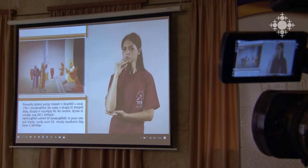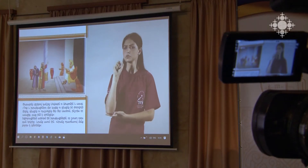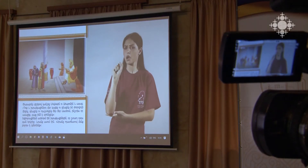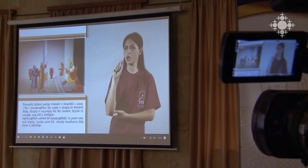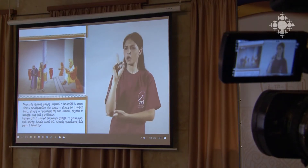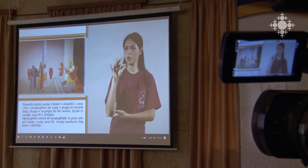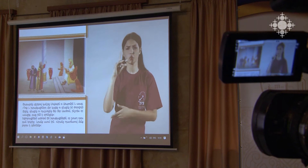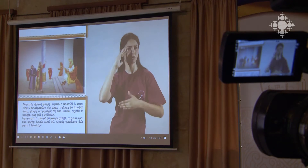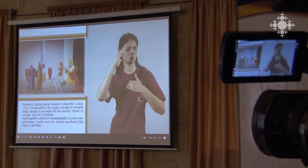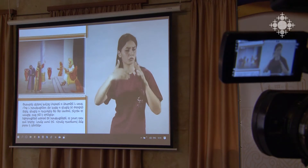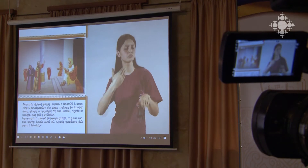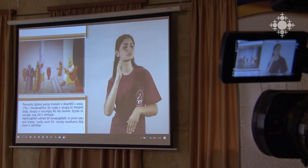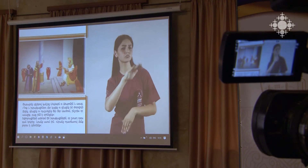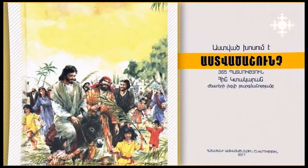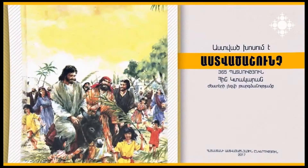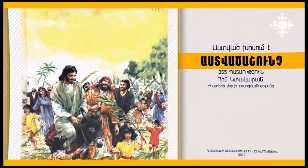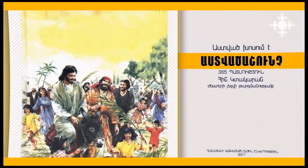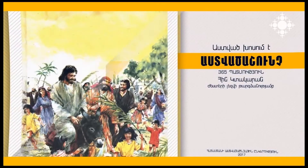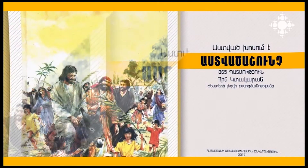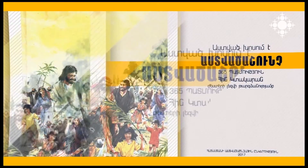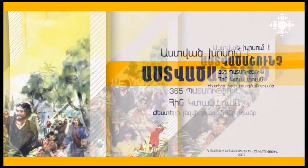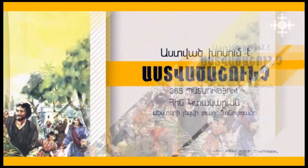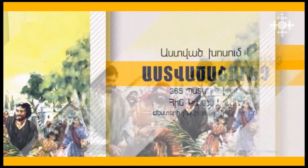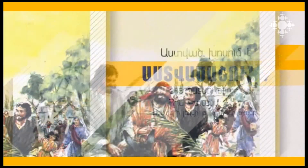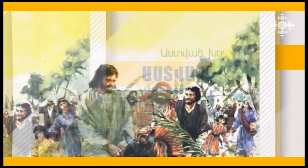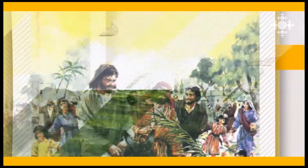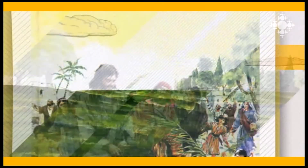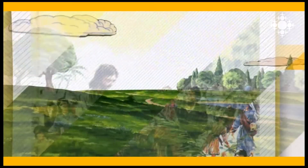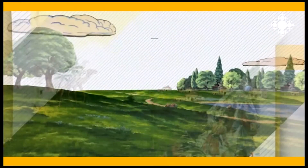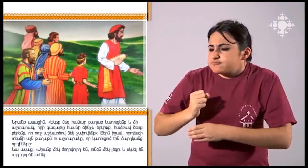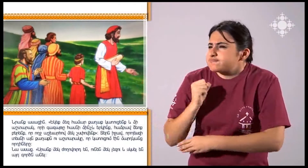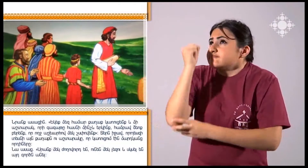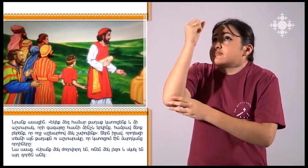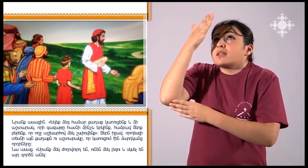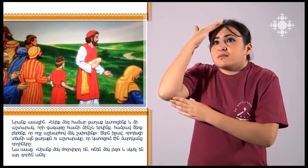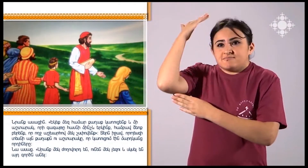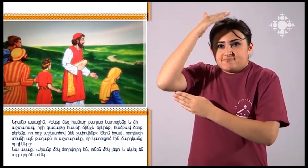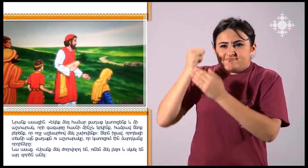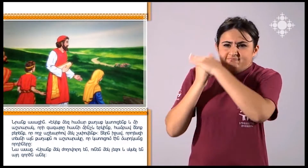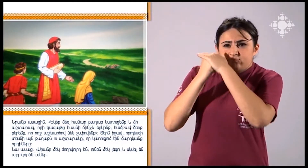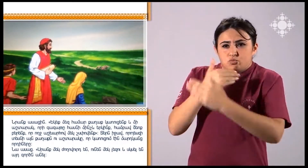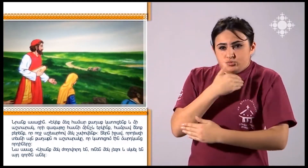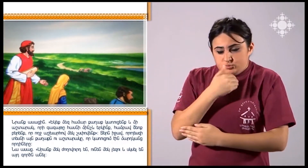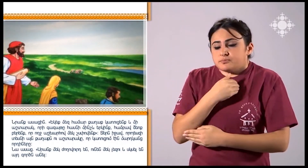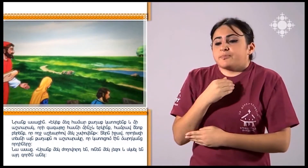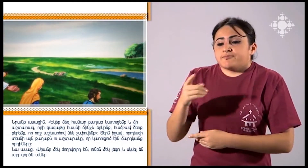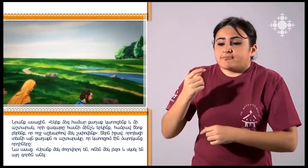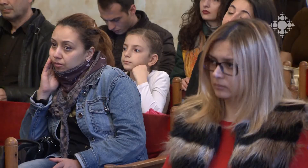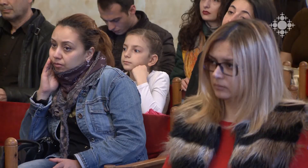որտեղ ժեստերի լեզվով պատմում են Աստվածաշնչյան առանձին պատմություններ։ Գրետան հոգևոր գրքեր շատ է սիրում, բայց ստիպված է եղել բավարարվել